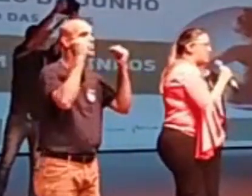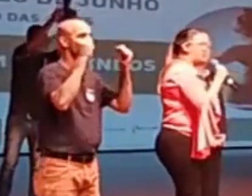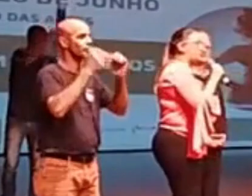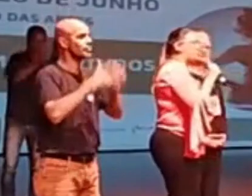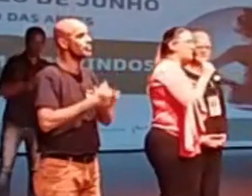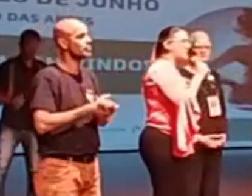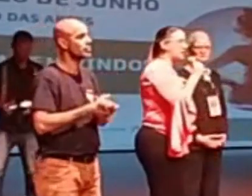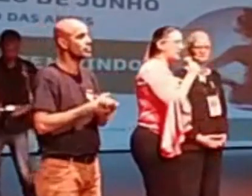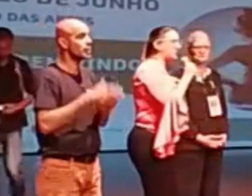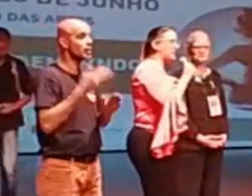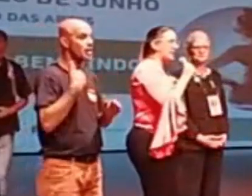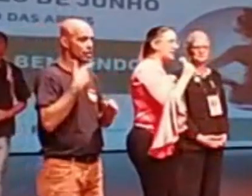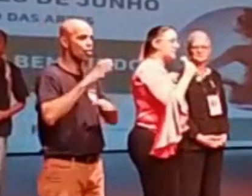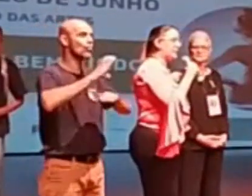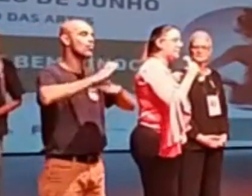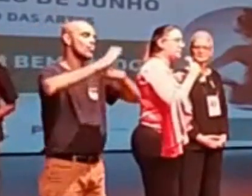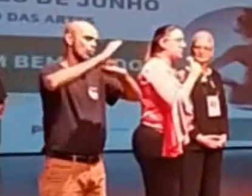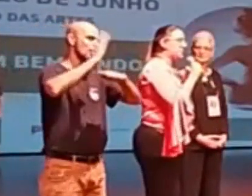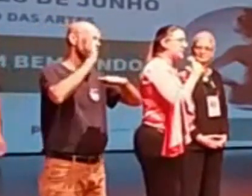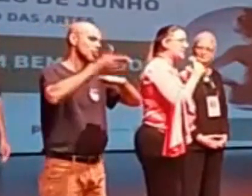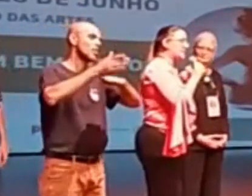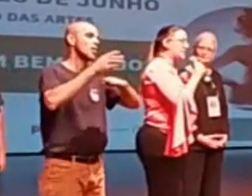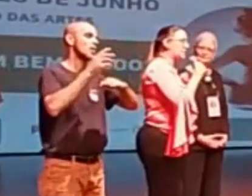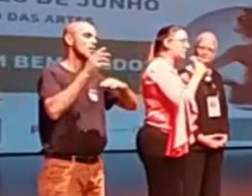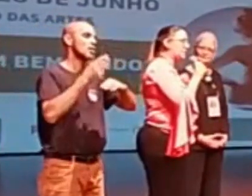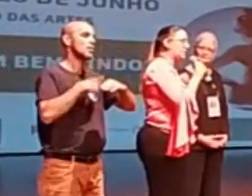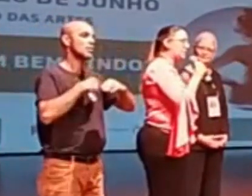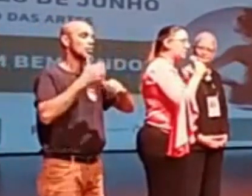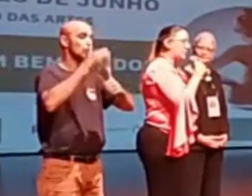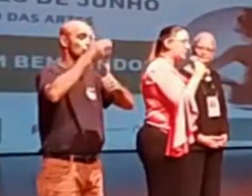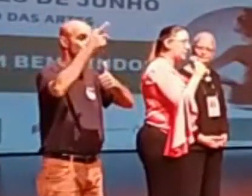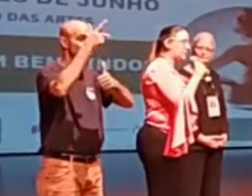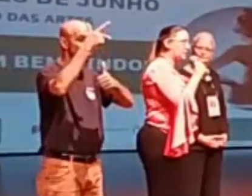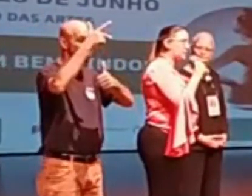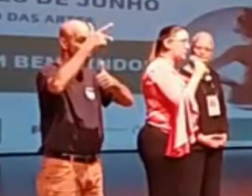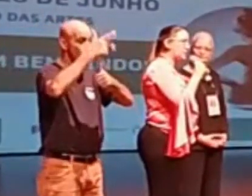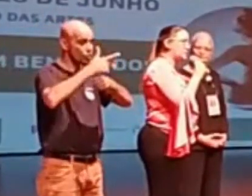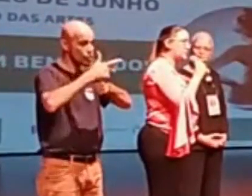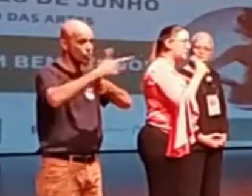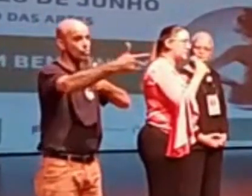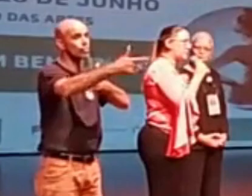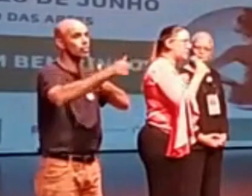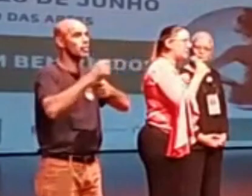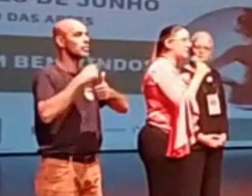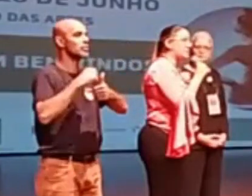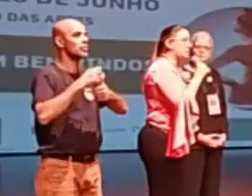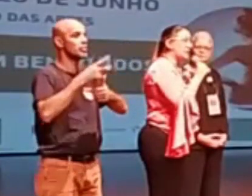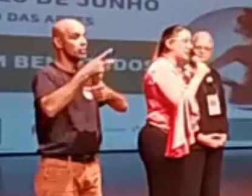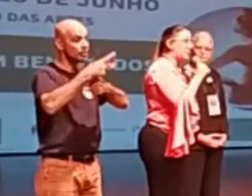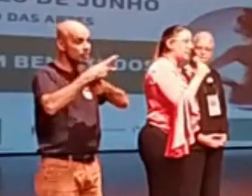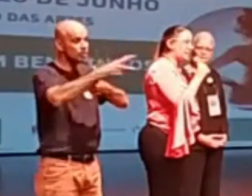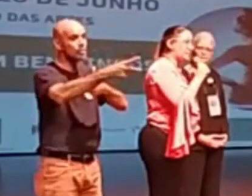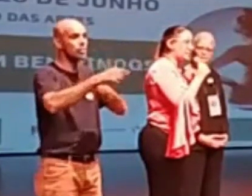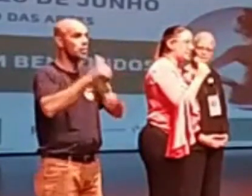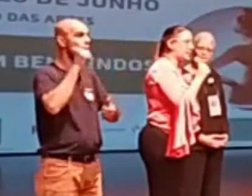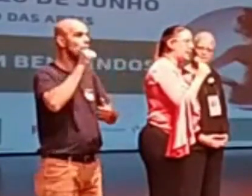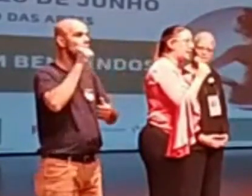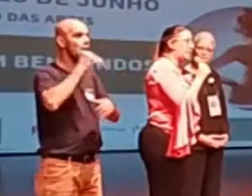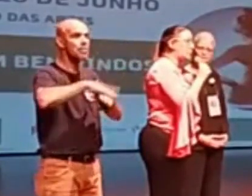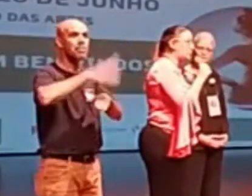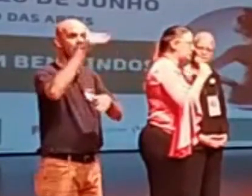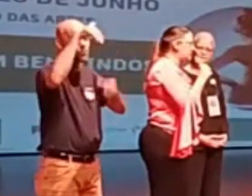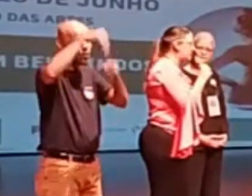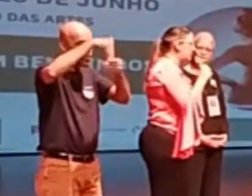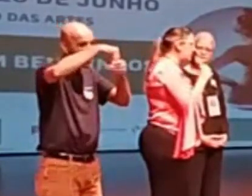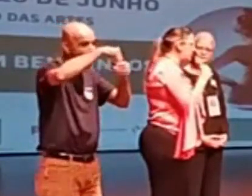Na verdade é que eu fui conselheira tutelar também por 2 mandatos, né? E eu tenho muita honra de ter sido a mulher mais votada do país,